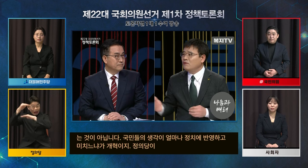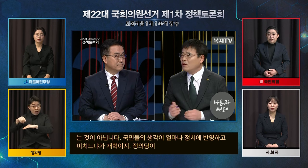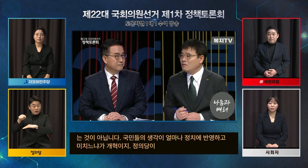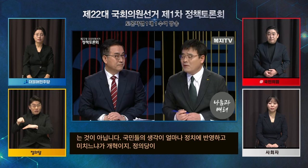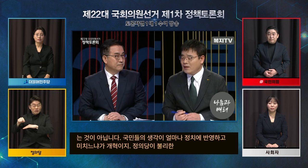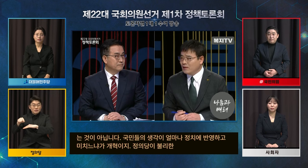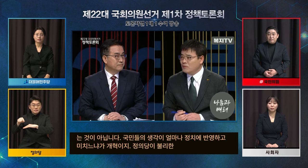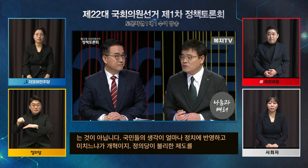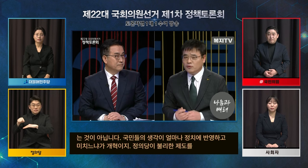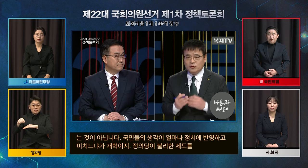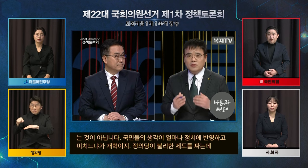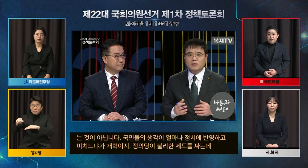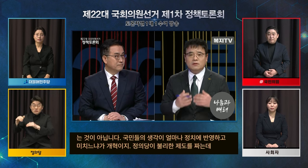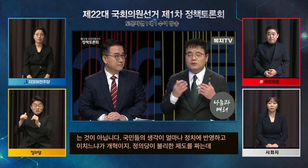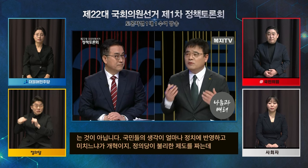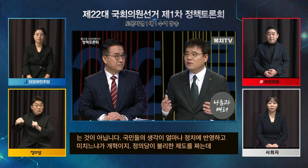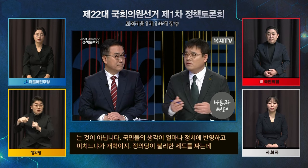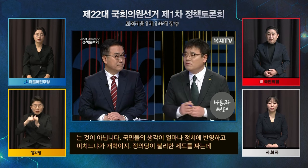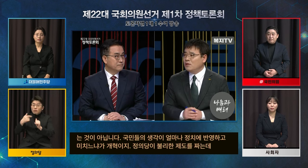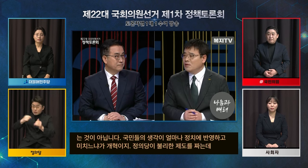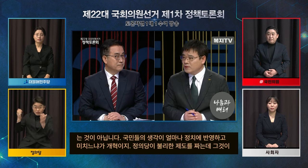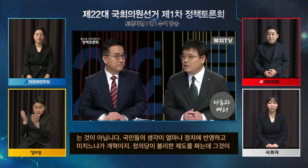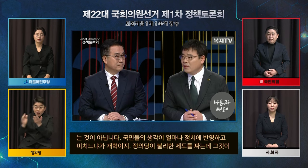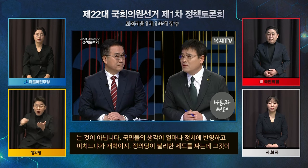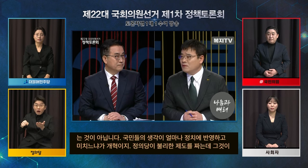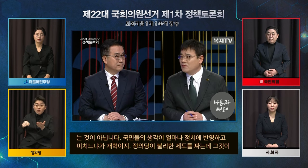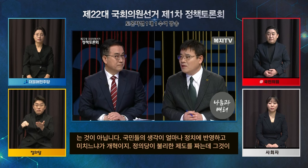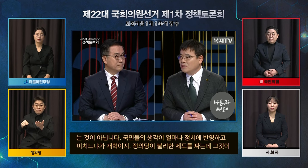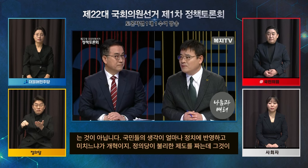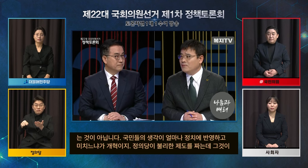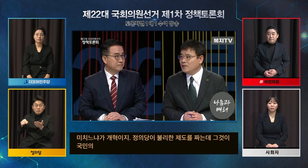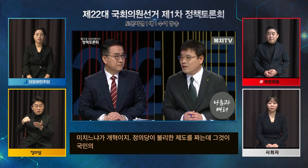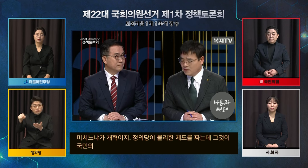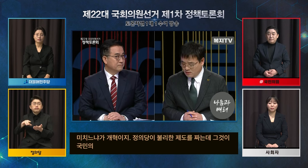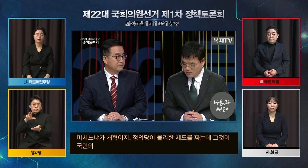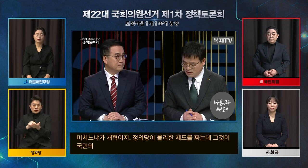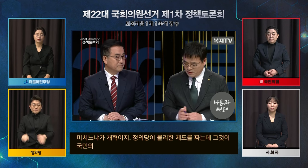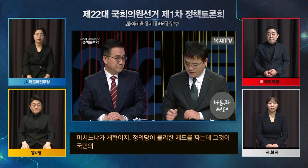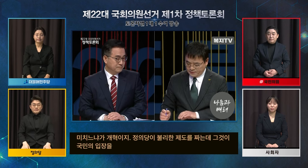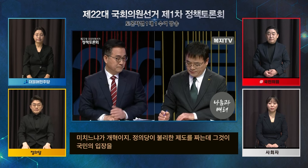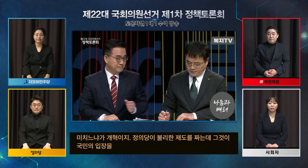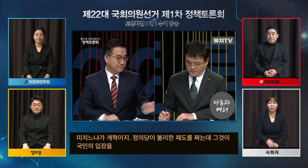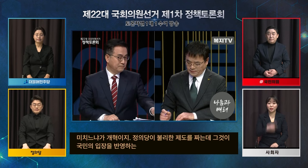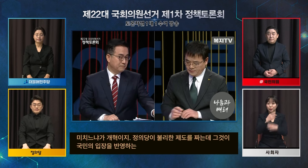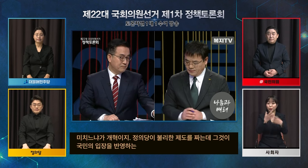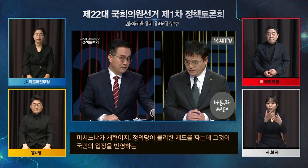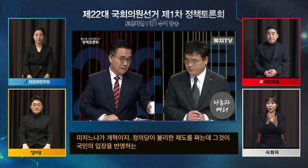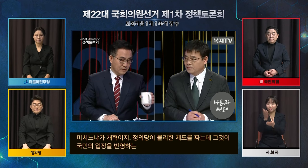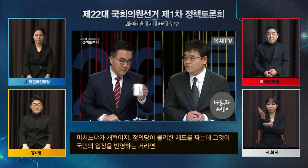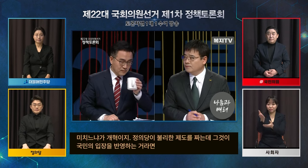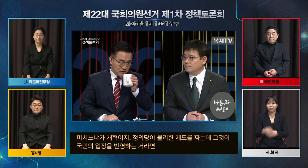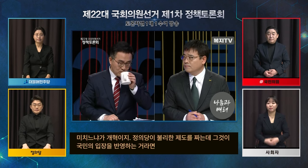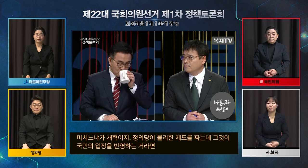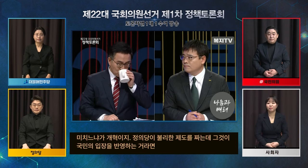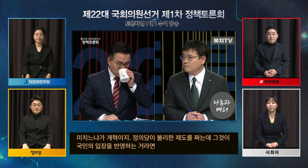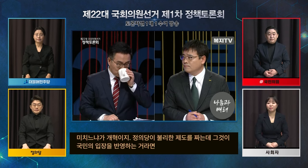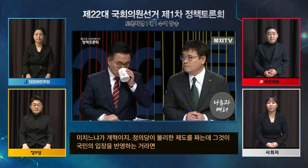민의를 반영하는 거라고 한다면 저는 정의당은 그런 선거제제를 채택해야 된다고 생각하는 입장입니다. 민주당 김영배 의원님.